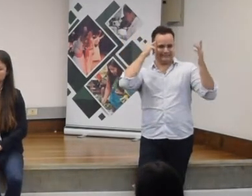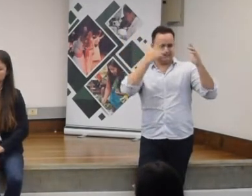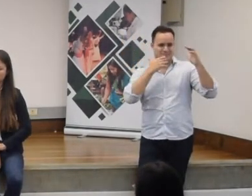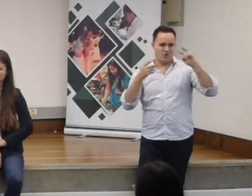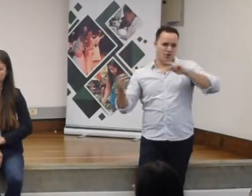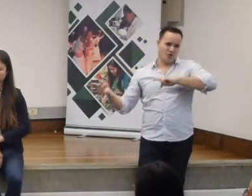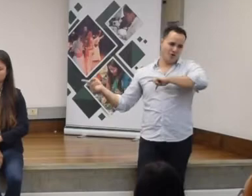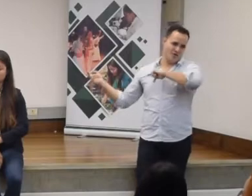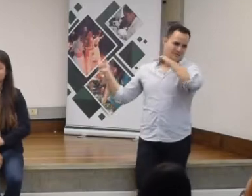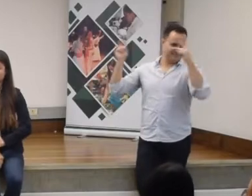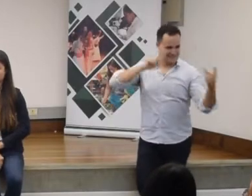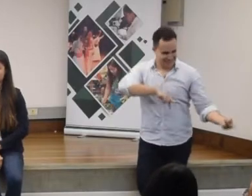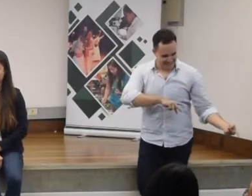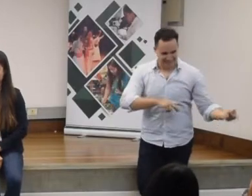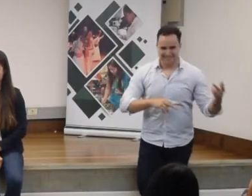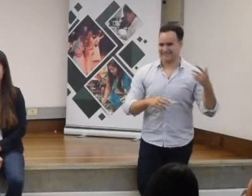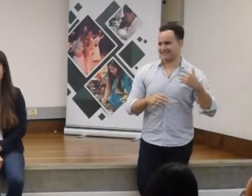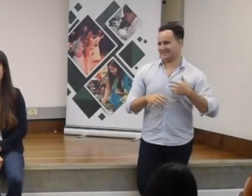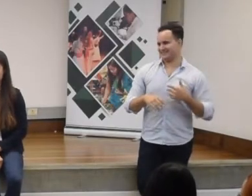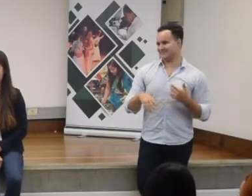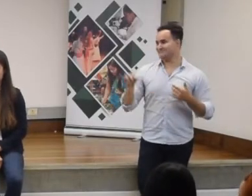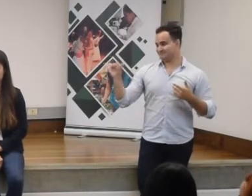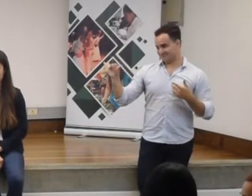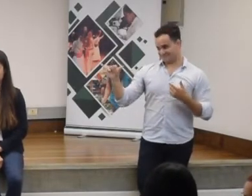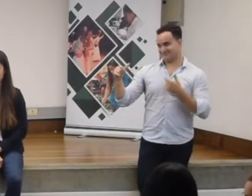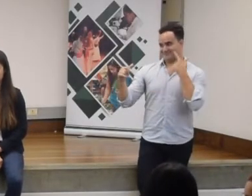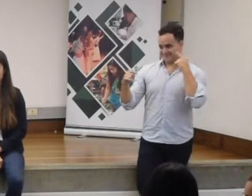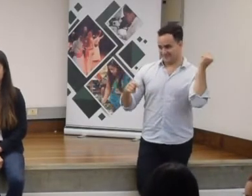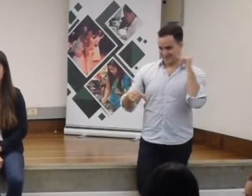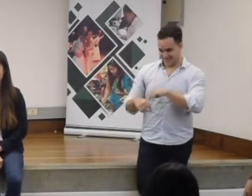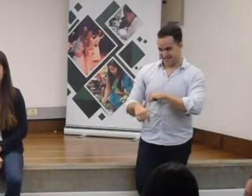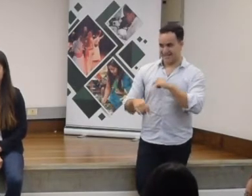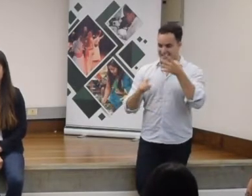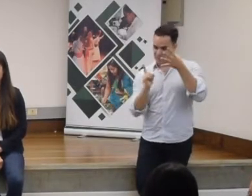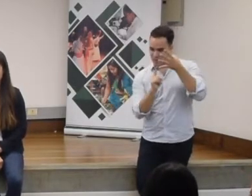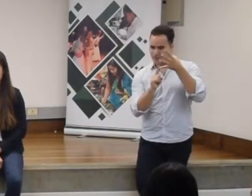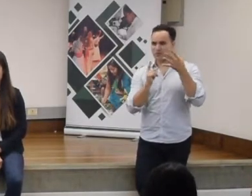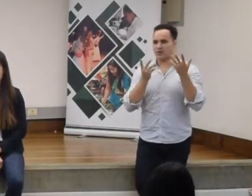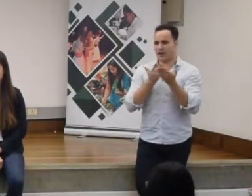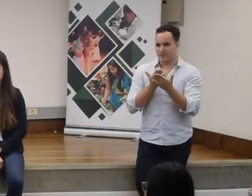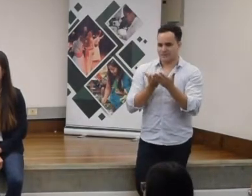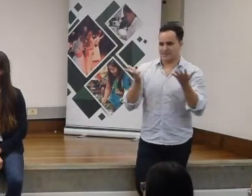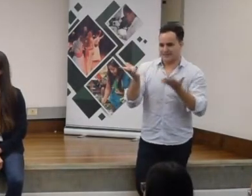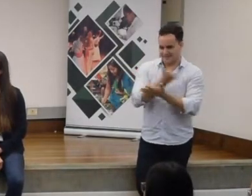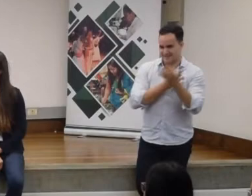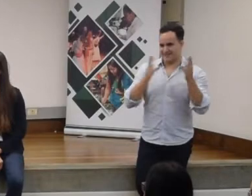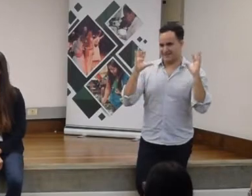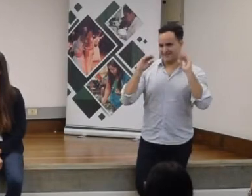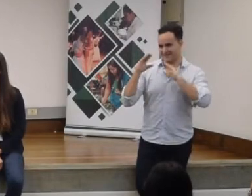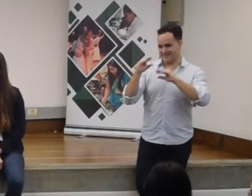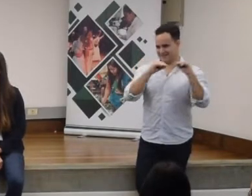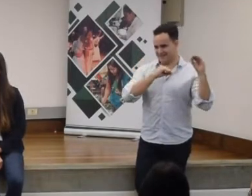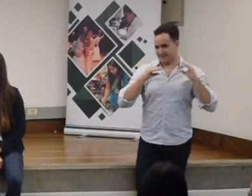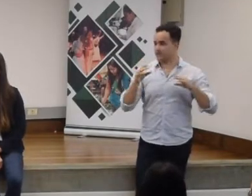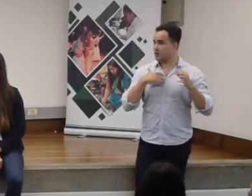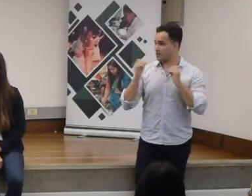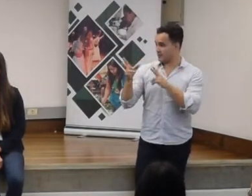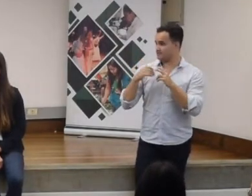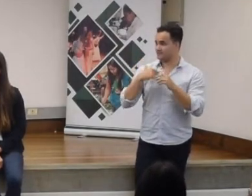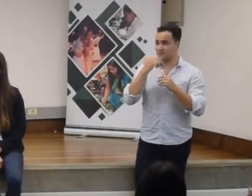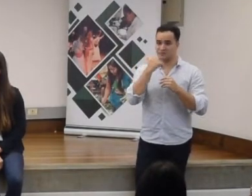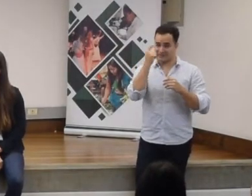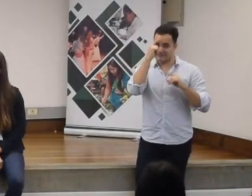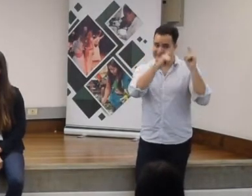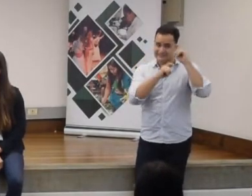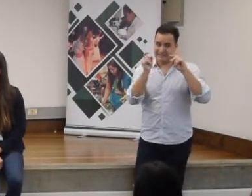zurda, de izquierda. Eso es lo que vamos a hablar en ese momento 4, donde concertamos agenda. Entonces, yo no sé cómo